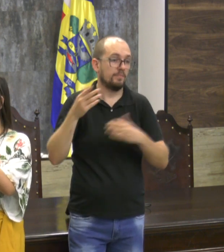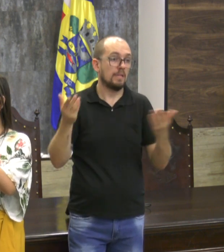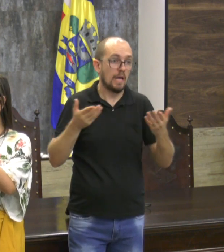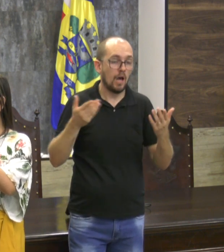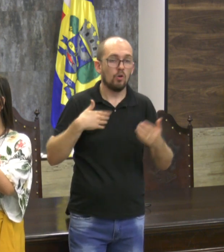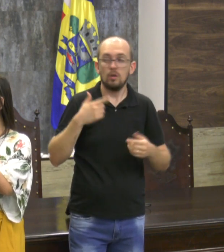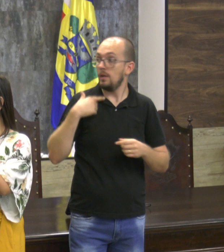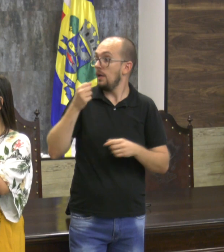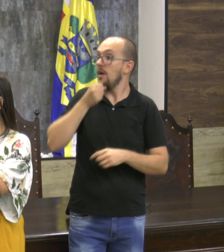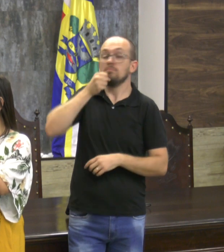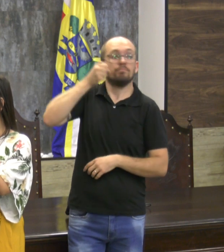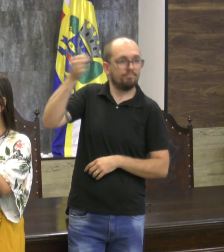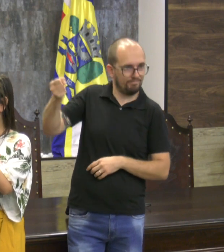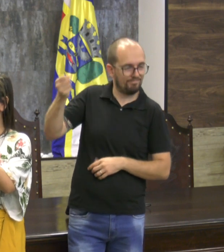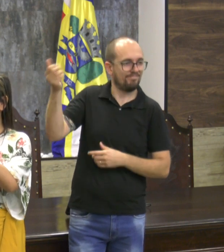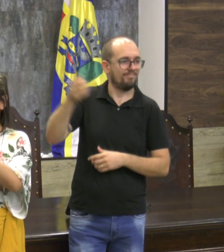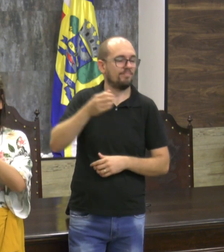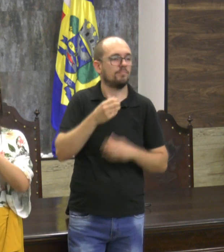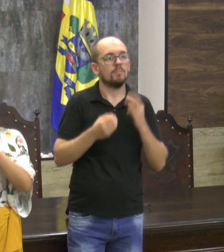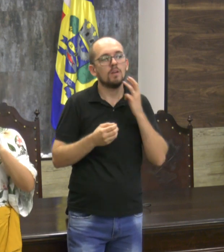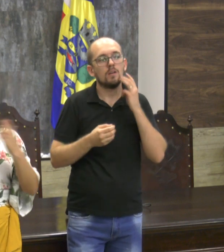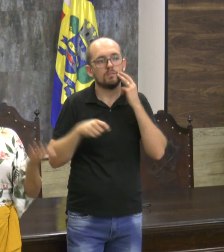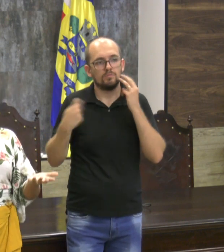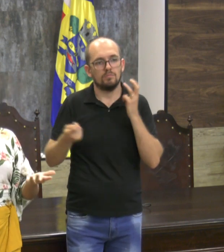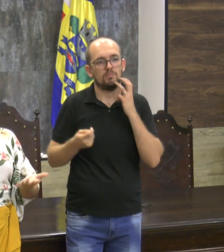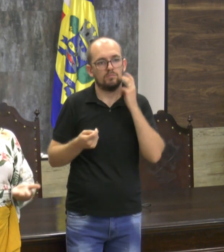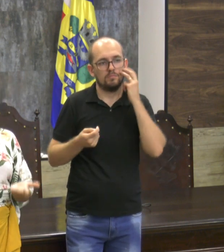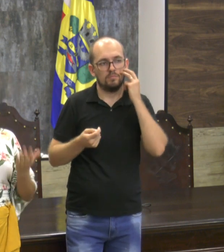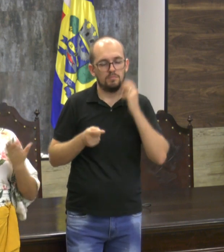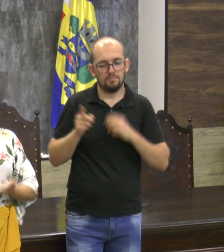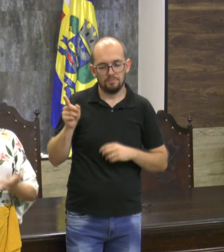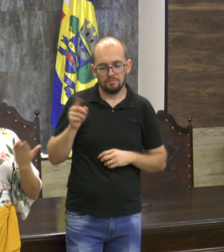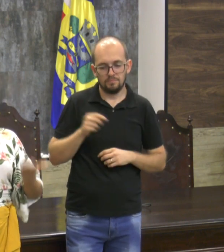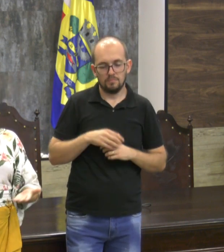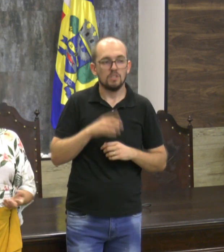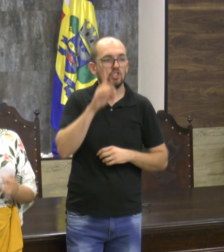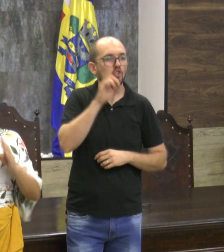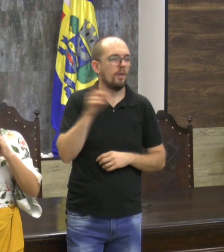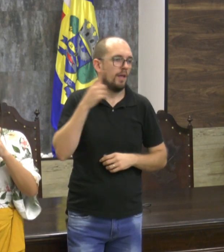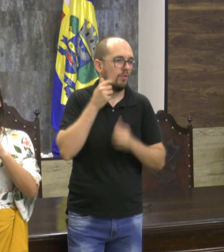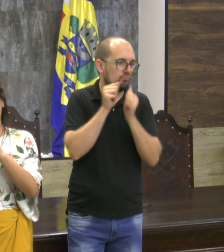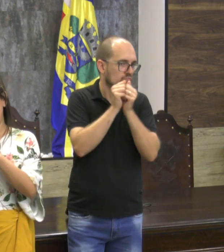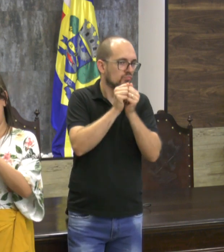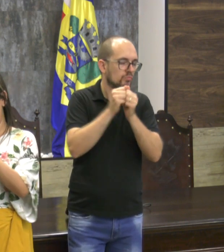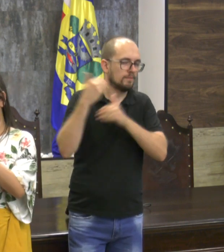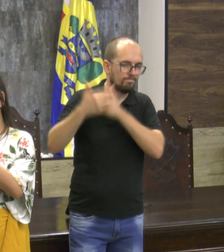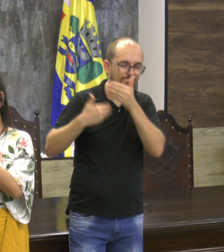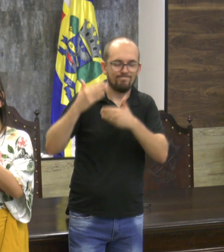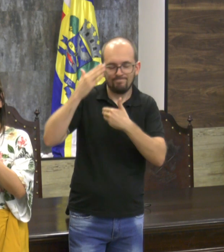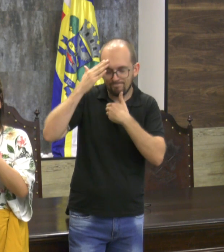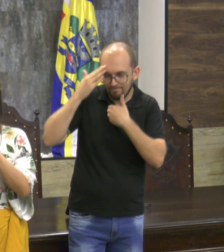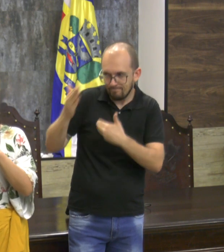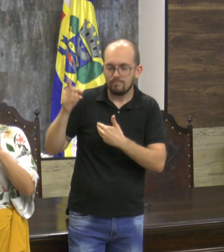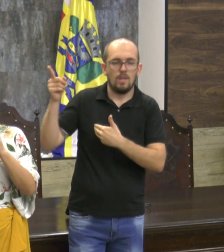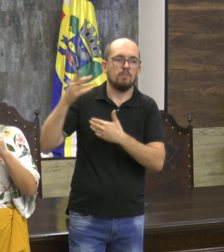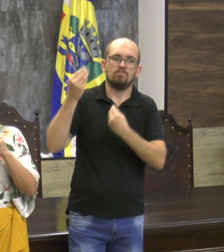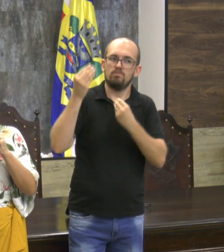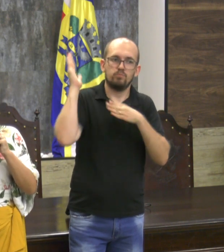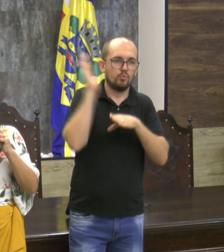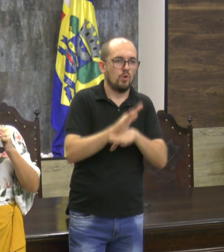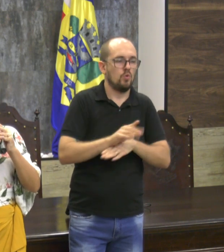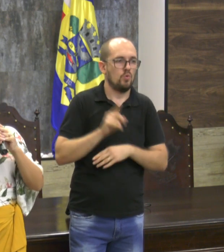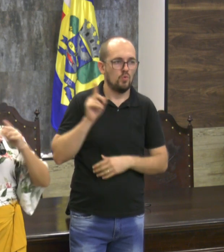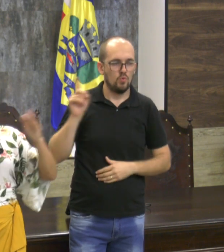agora, eu vou passar a palavra para a Adriana, que é a diretora. A Adriana viu todo esse processo, eu tenho que agradecer imensamente a